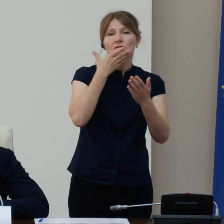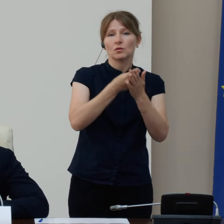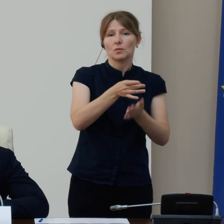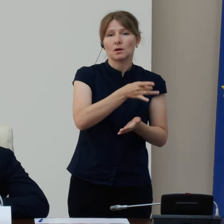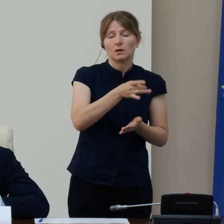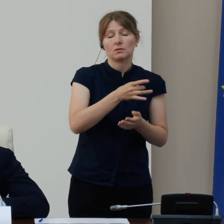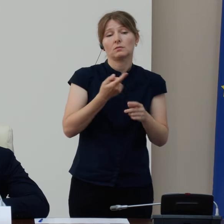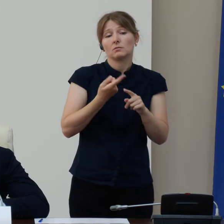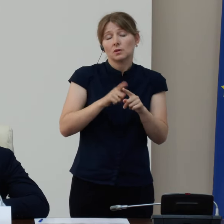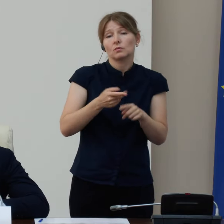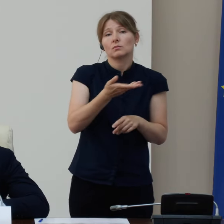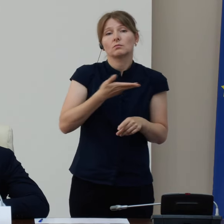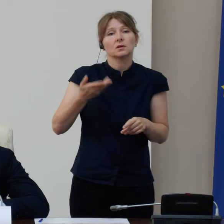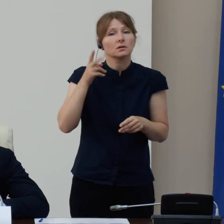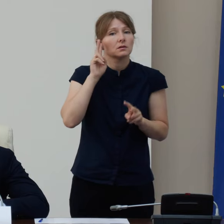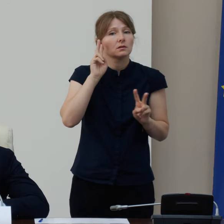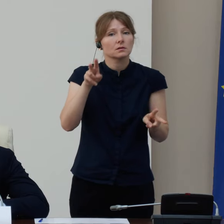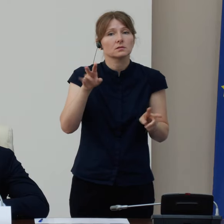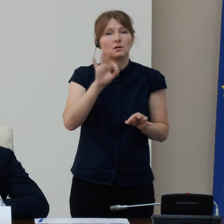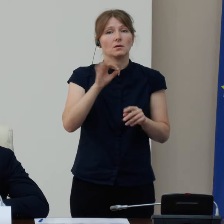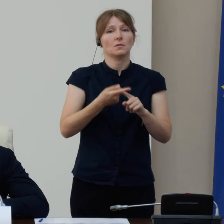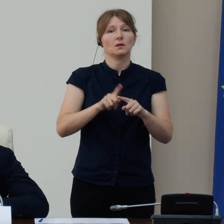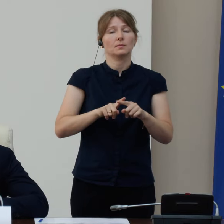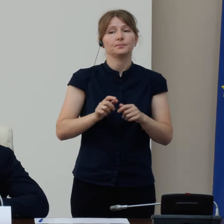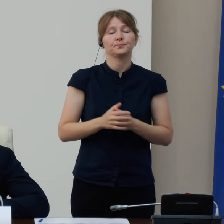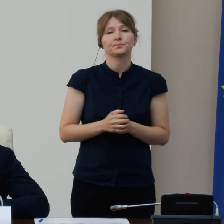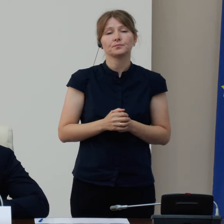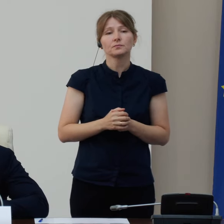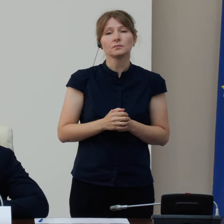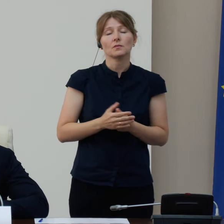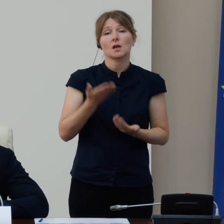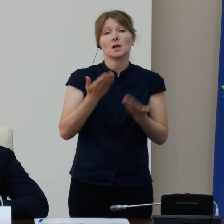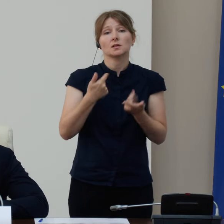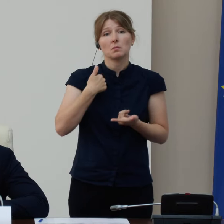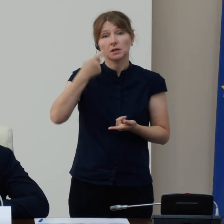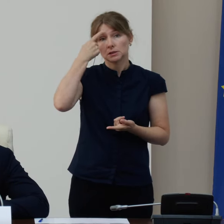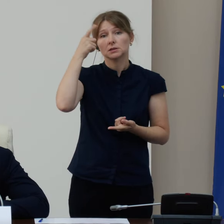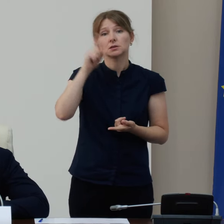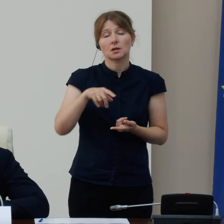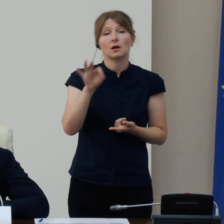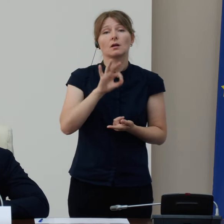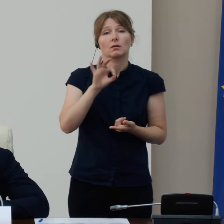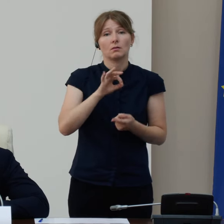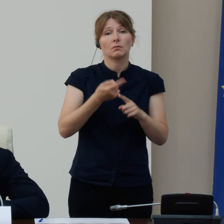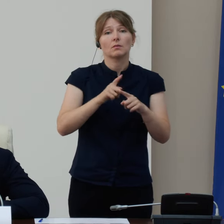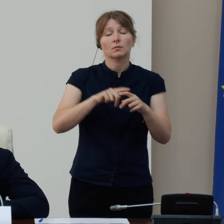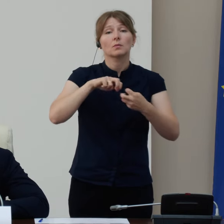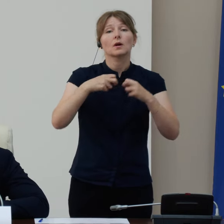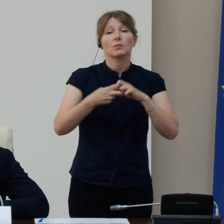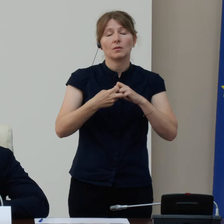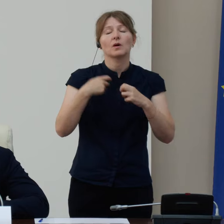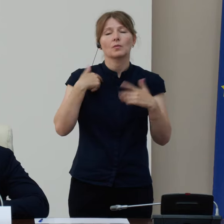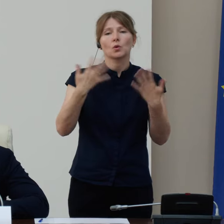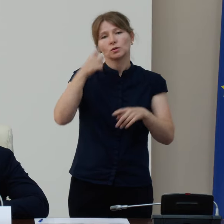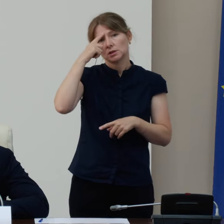Noi nu cunoaștem acest lucru. Mai mult, noi, chiar dacă am cunoaște acest lucru, nu avem capacitatea